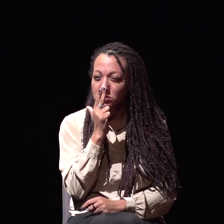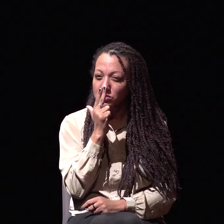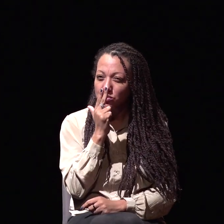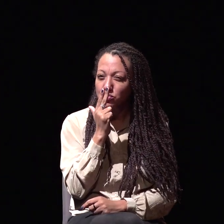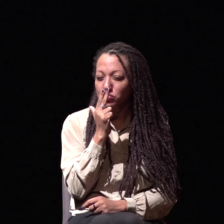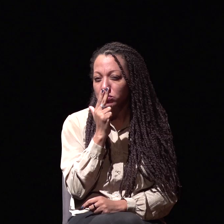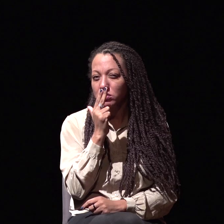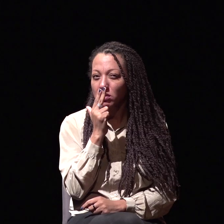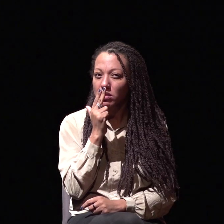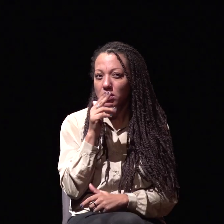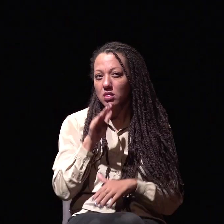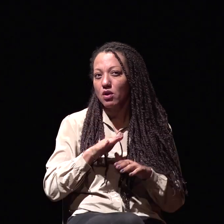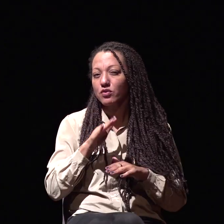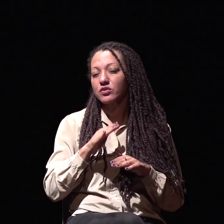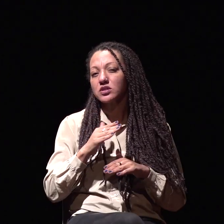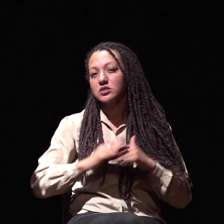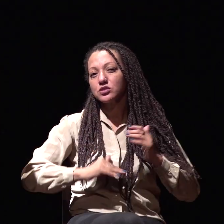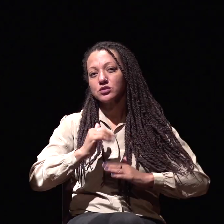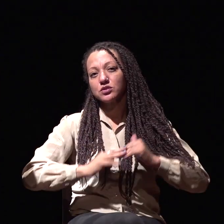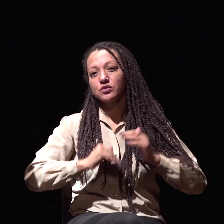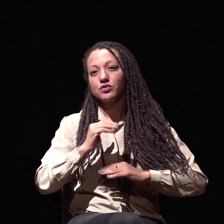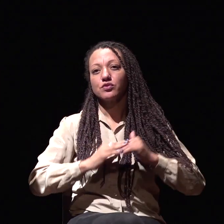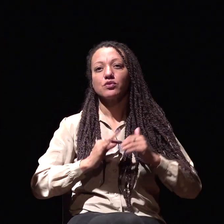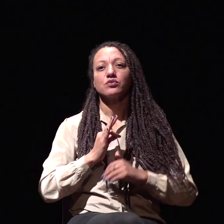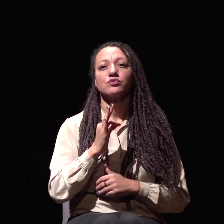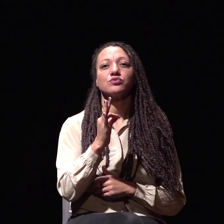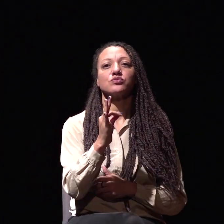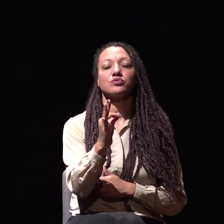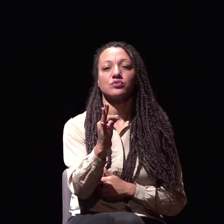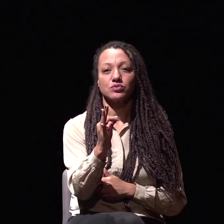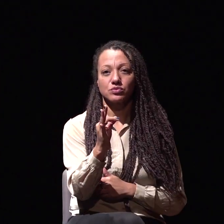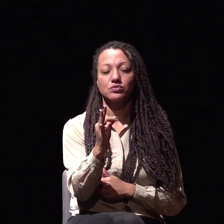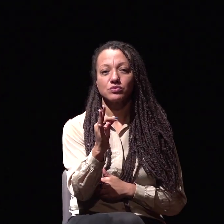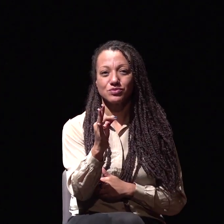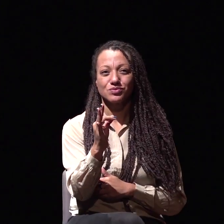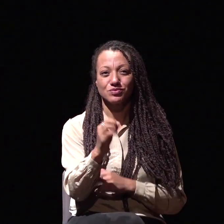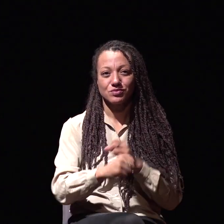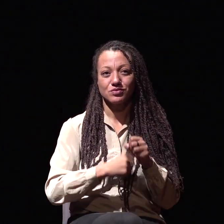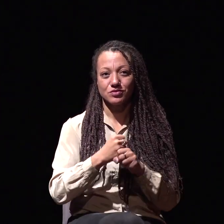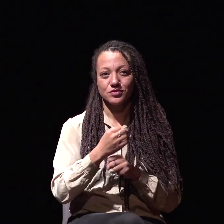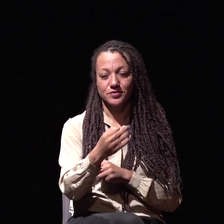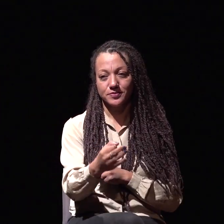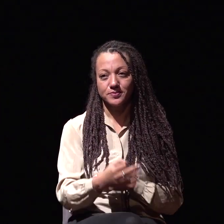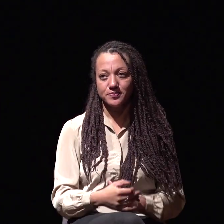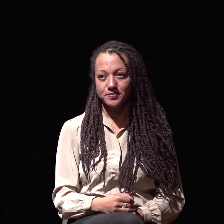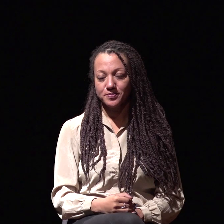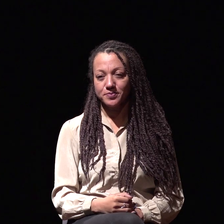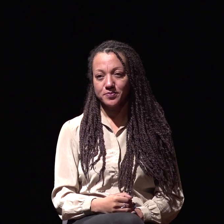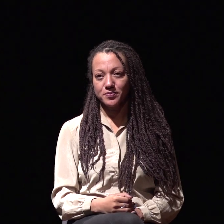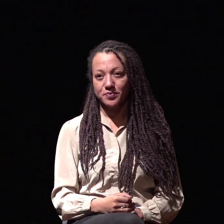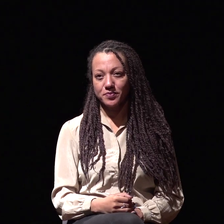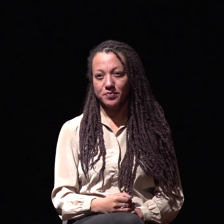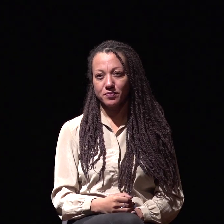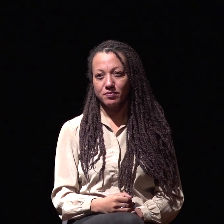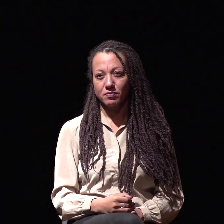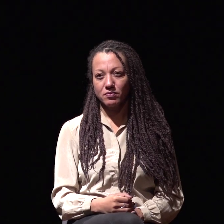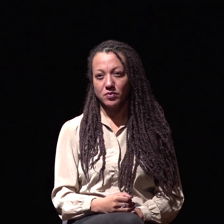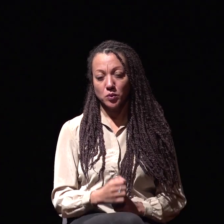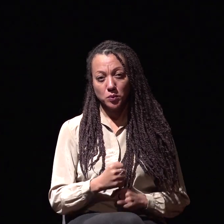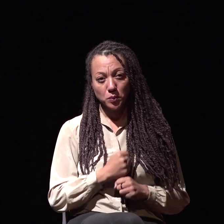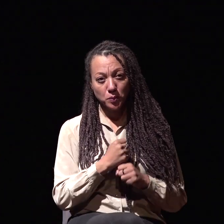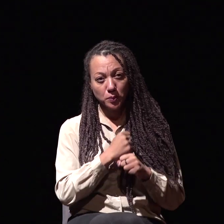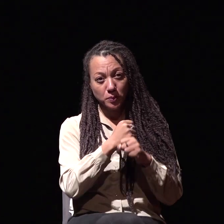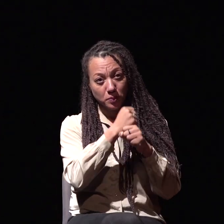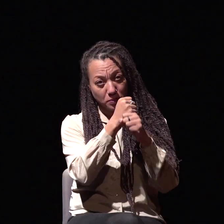desenvolva nas atividades que o MASP vai realizar no próximo ano. E um edifício só existe porque